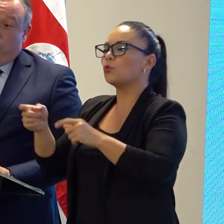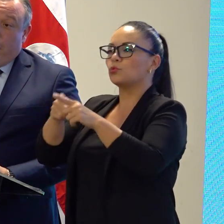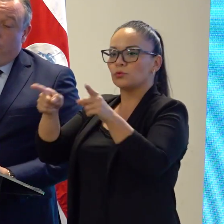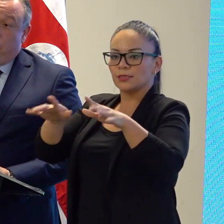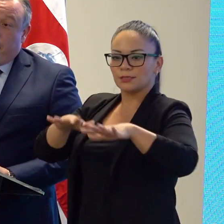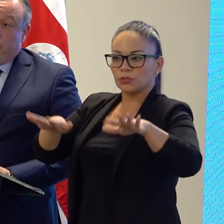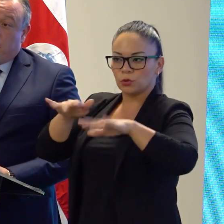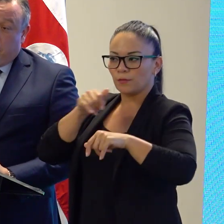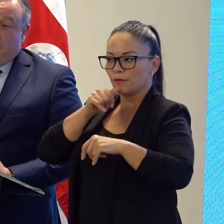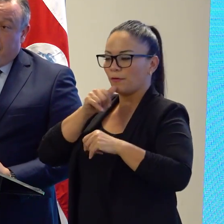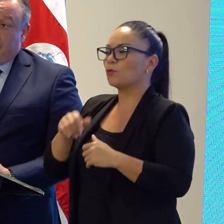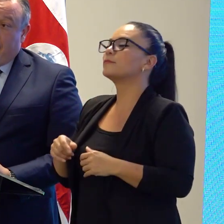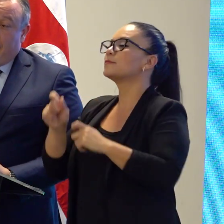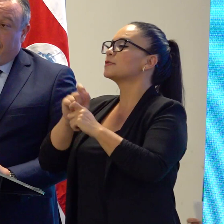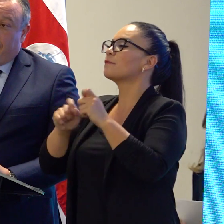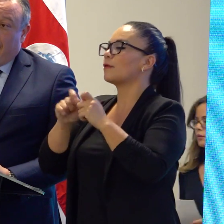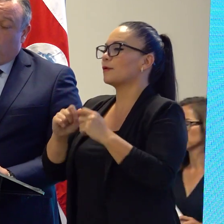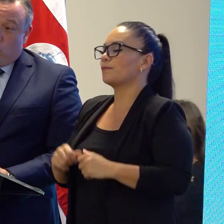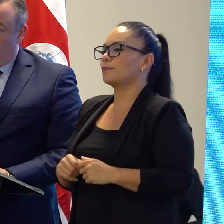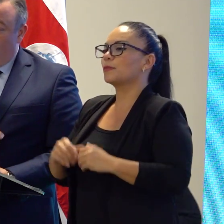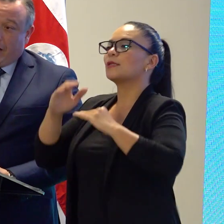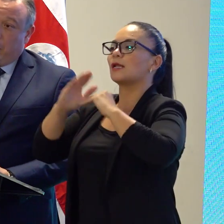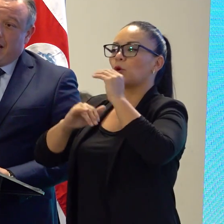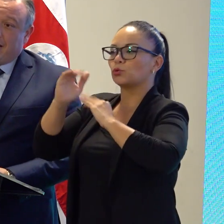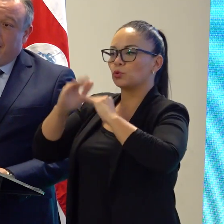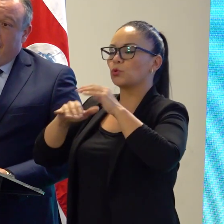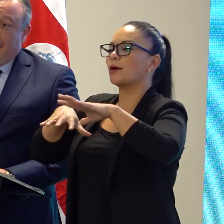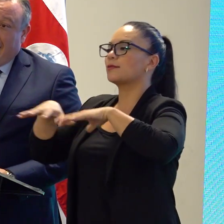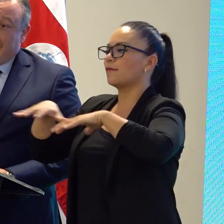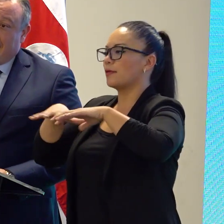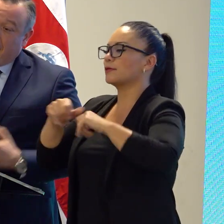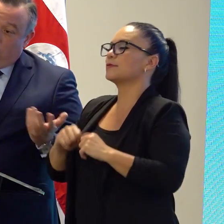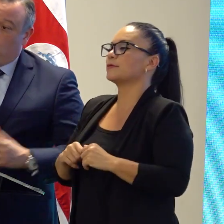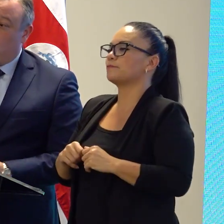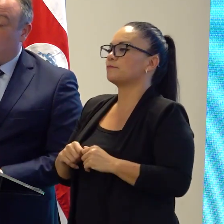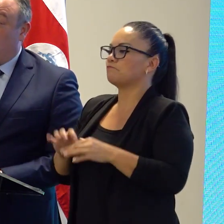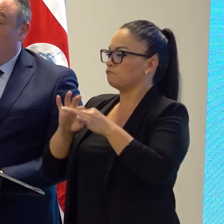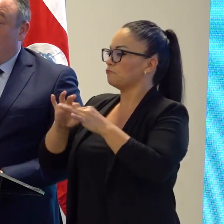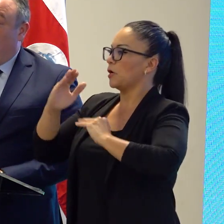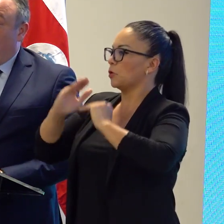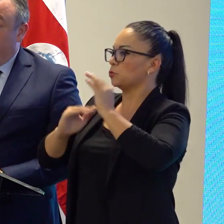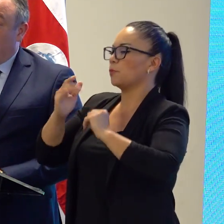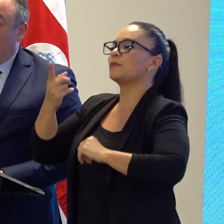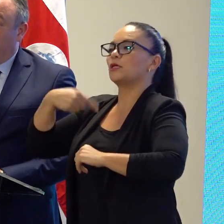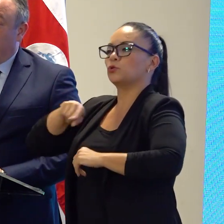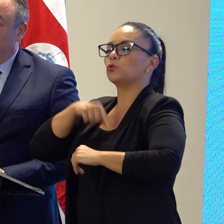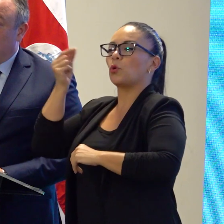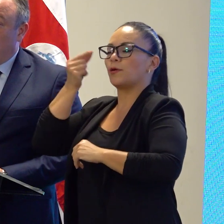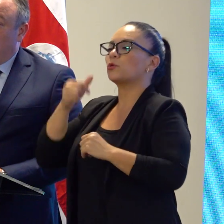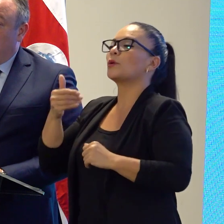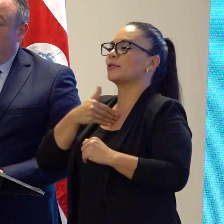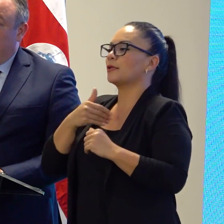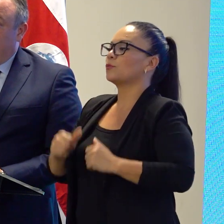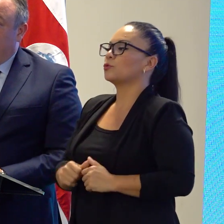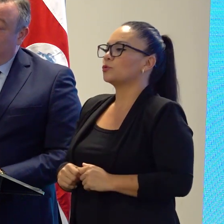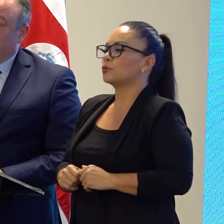sector privado específicamente de la construcción y actividades aledañas y nosotros como gobierno que tenemos